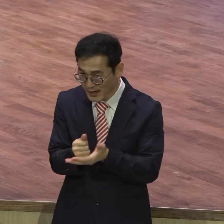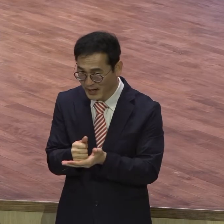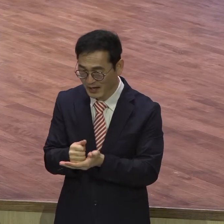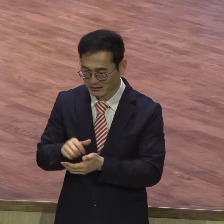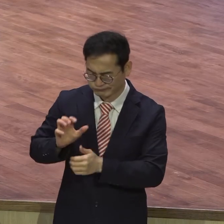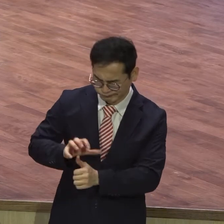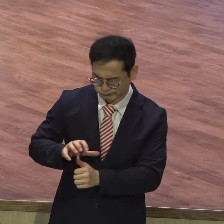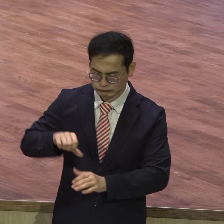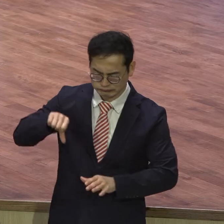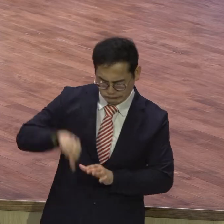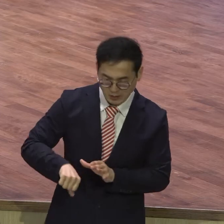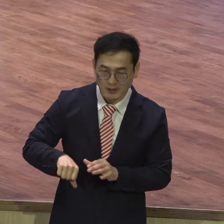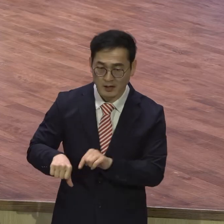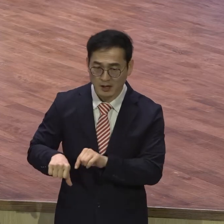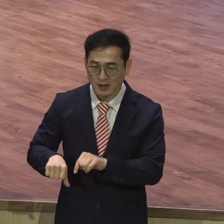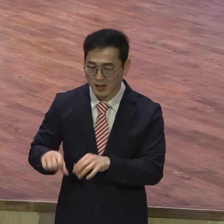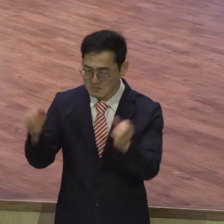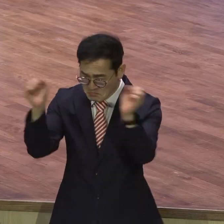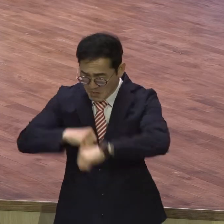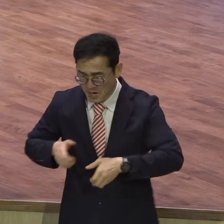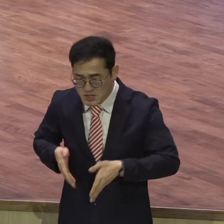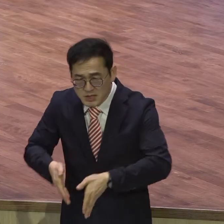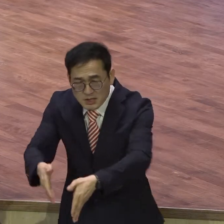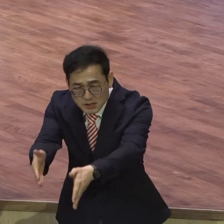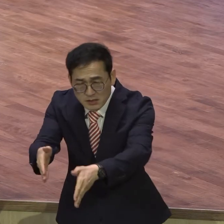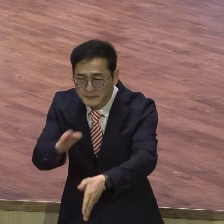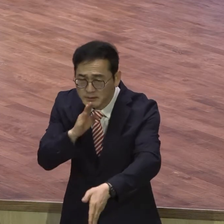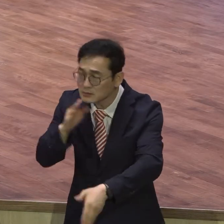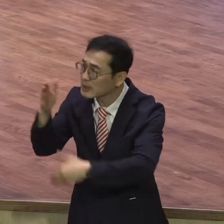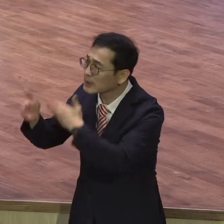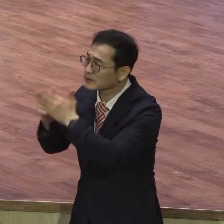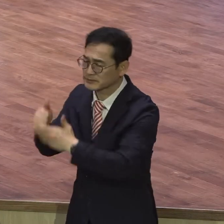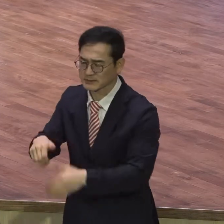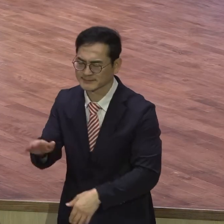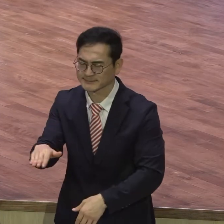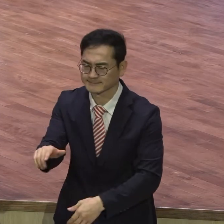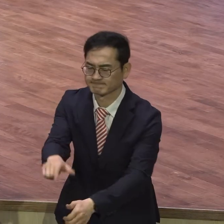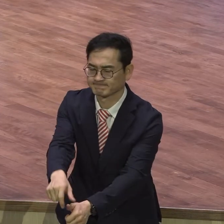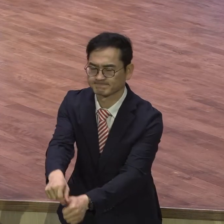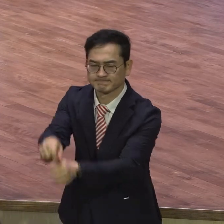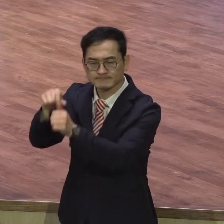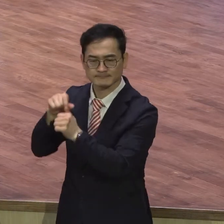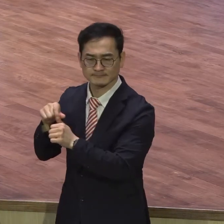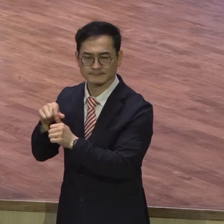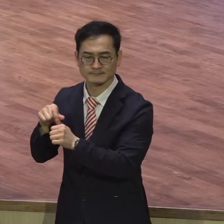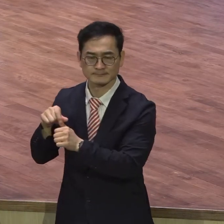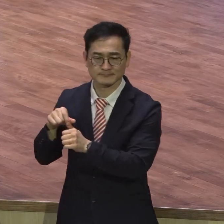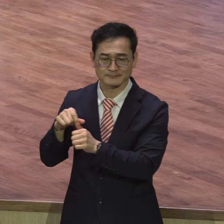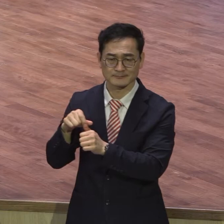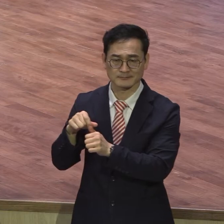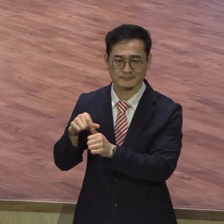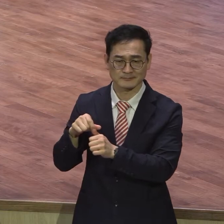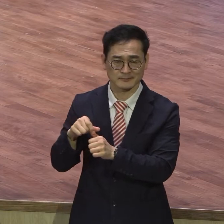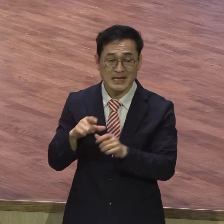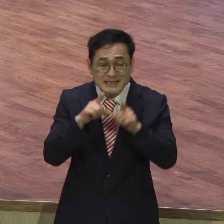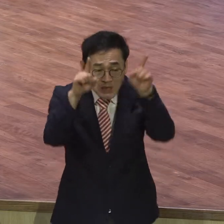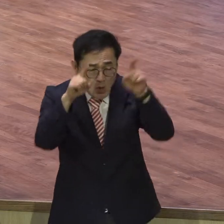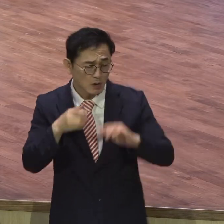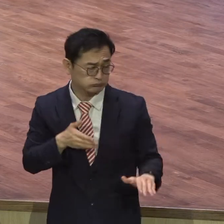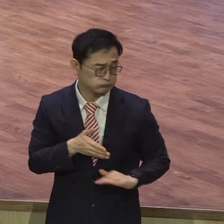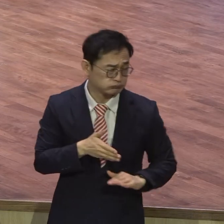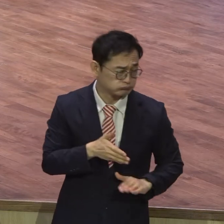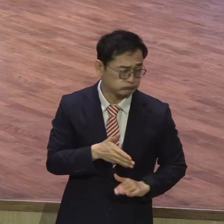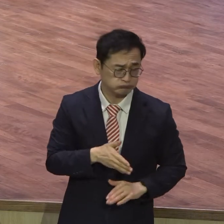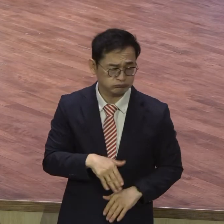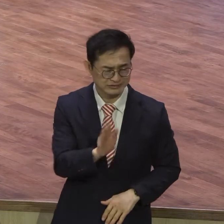영원한 멸망길로 갈 수밖에 없었던 우리를 이렇게 180도 터닝포인트 시켜서 거듭나게